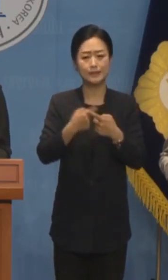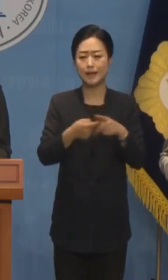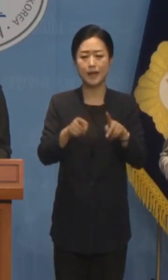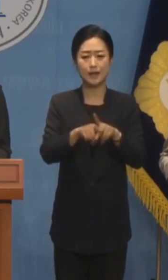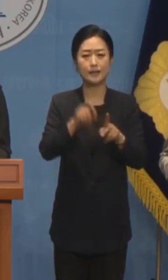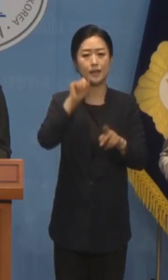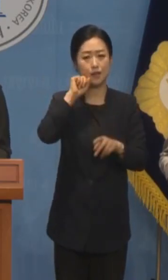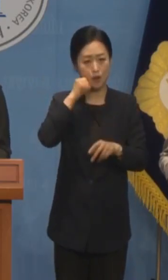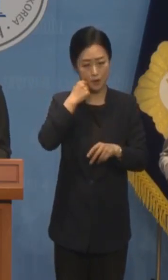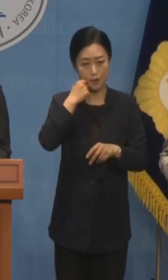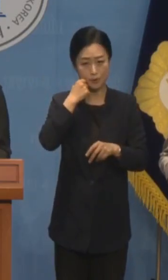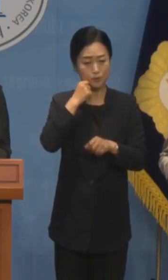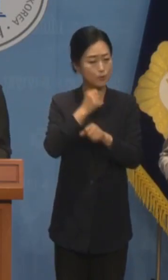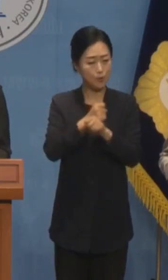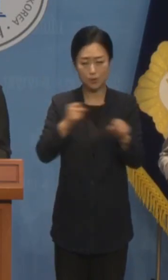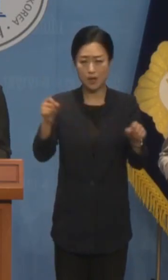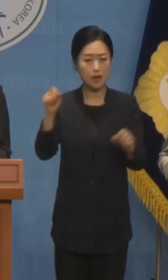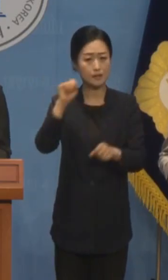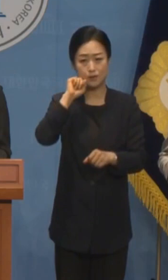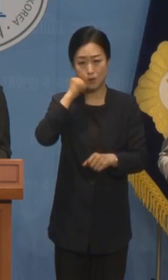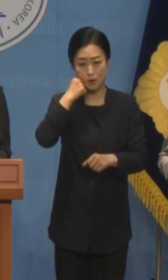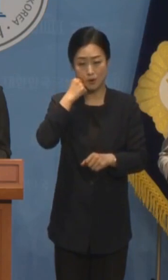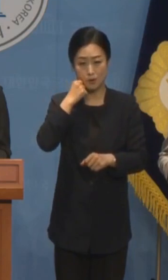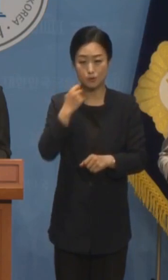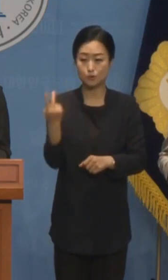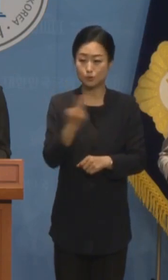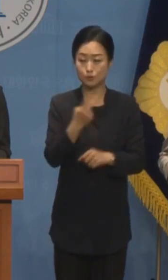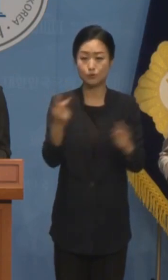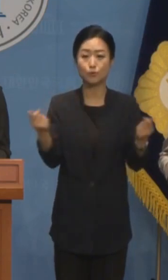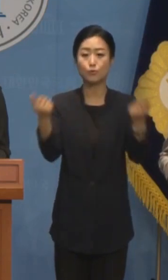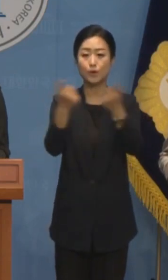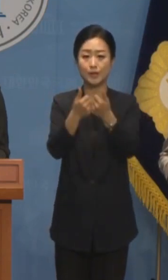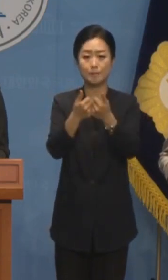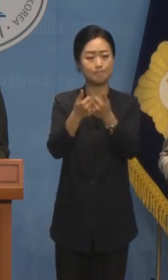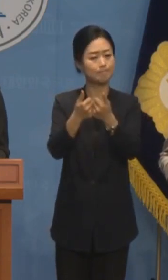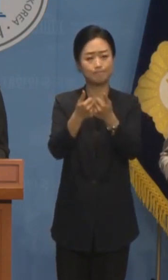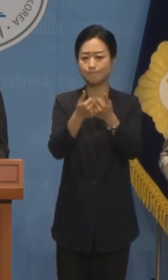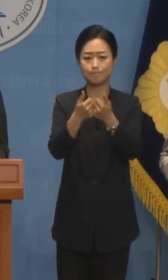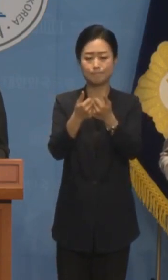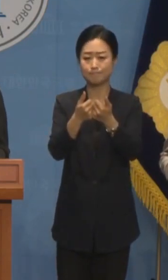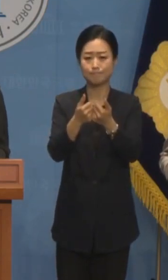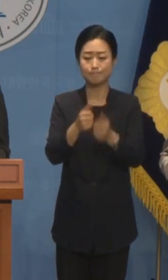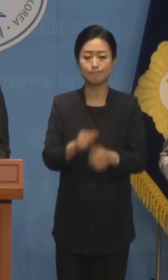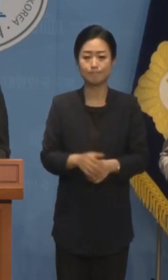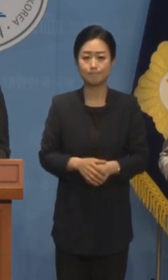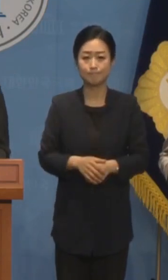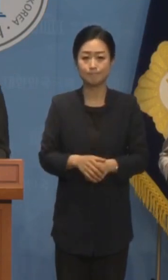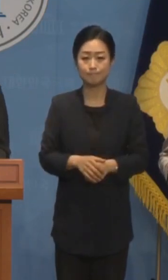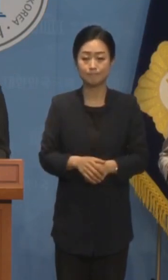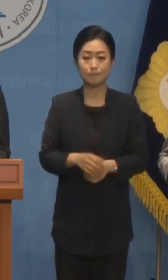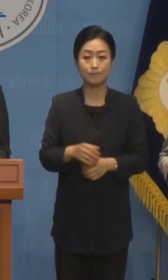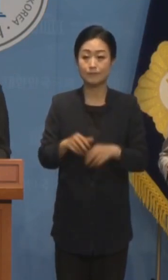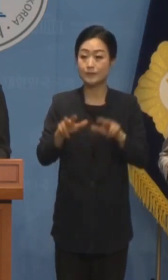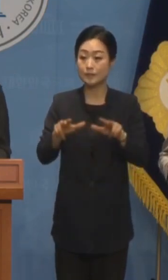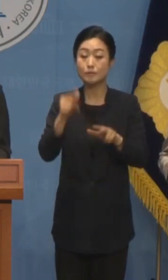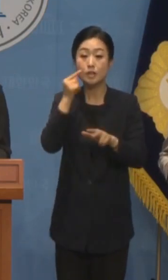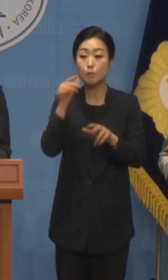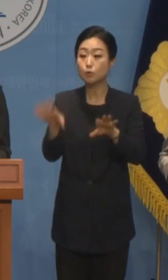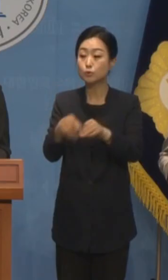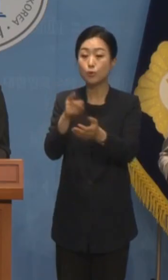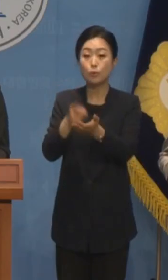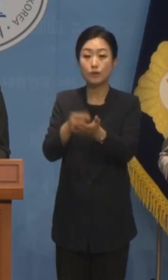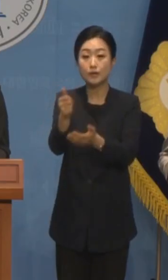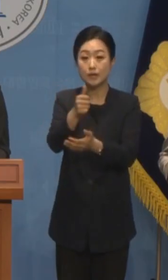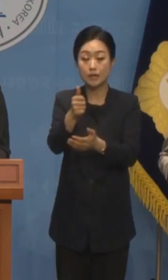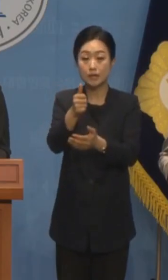수도 용납할 수도 없는 한일 정상회담입니다. 임기 말인 기시다 총리에게